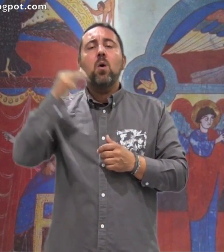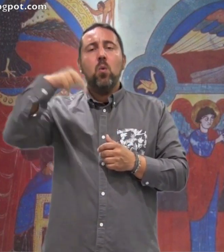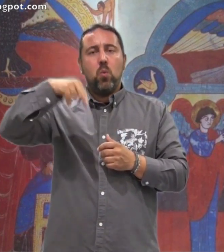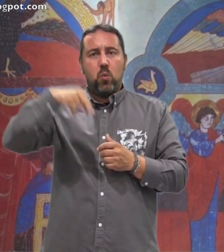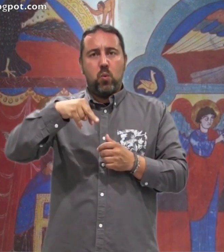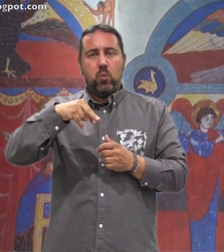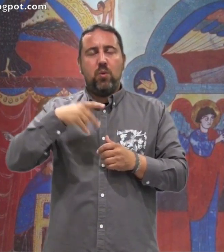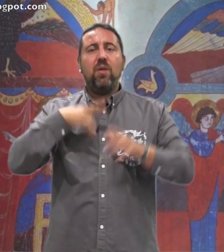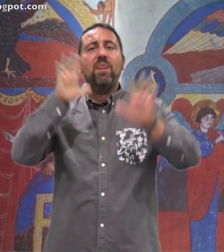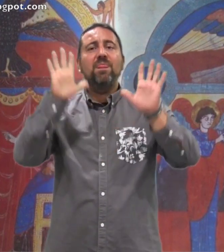Domingo 5,